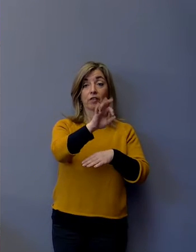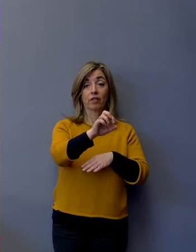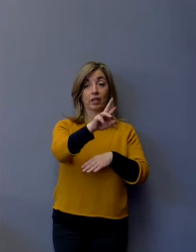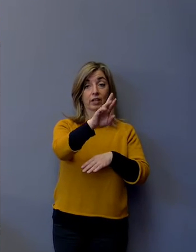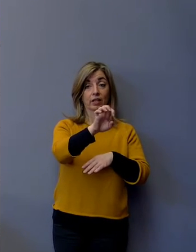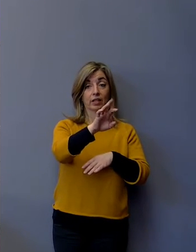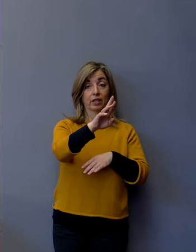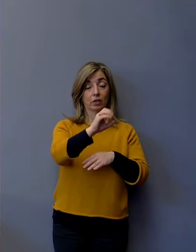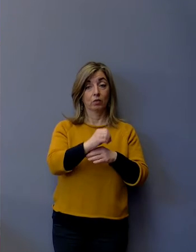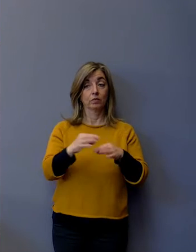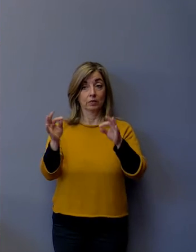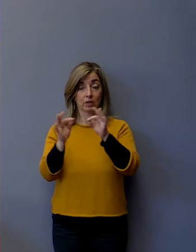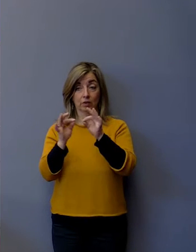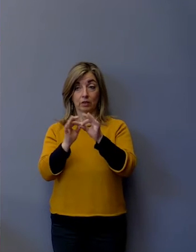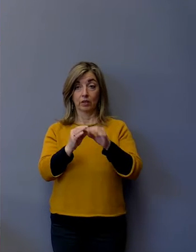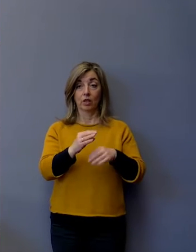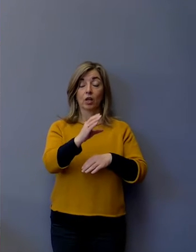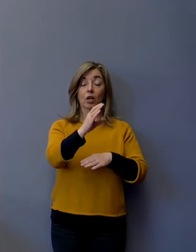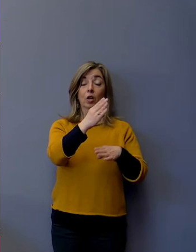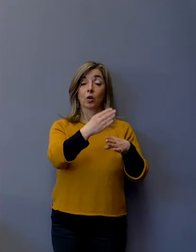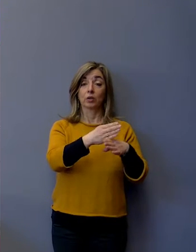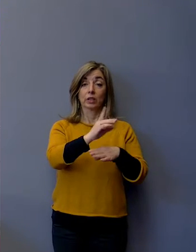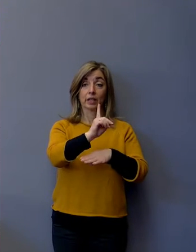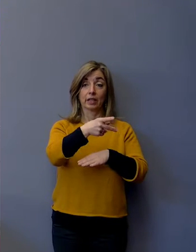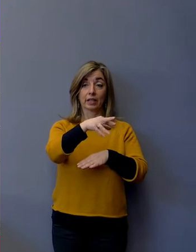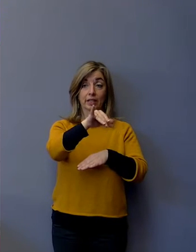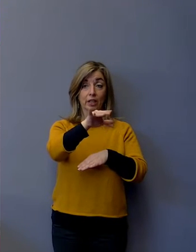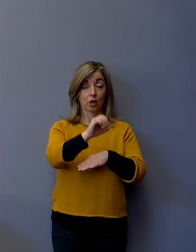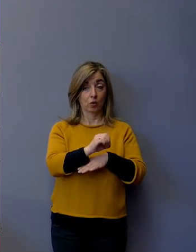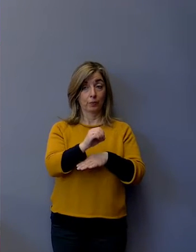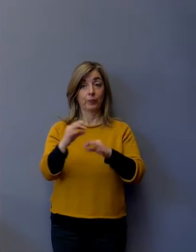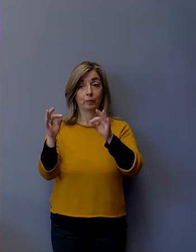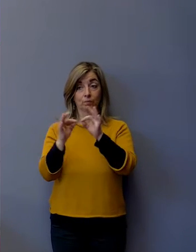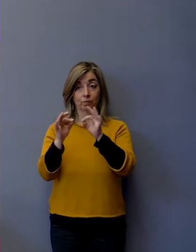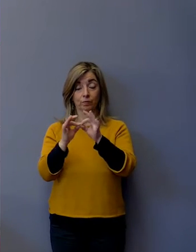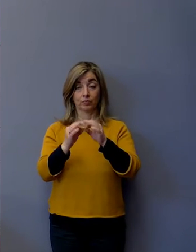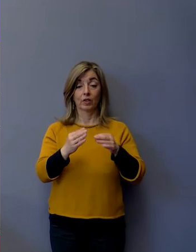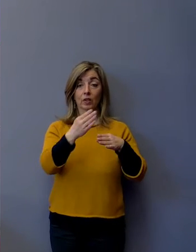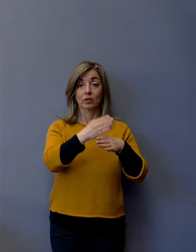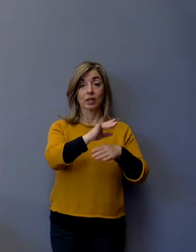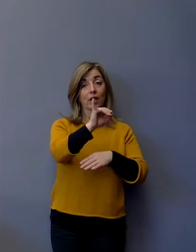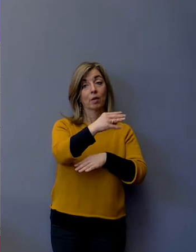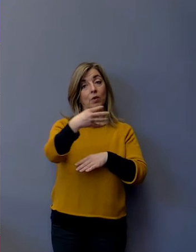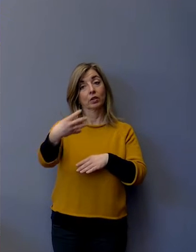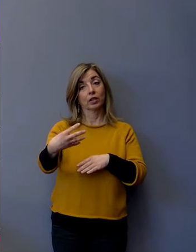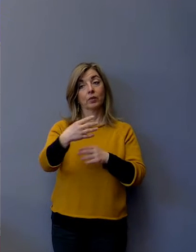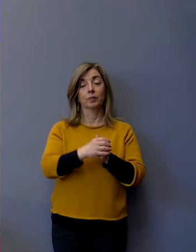per amorevole consigliere grillo favorevole consigliere immordino